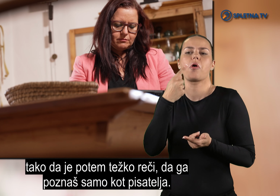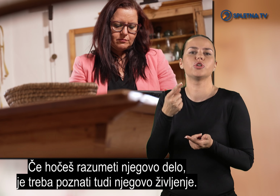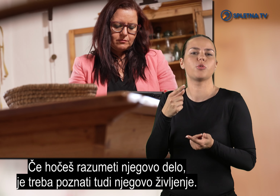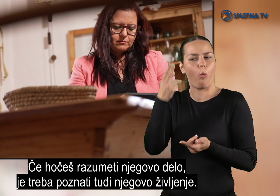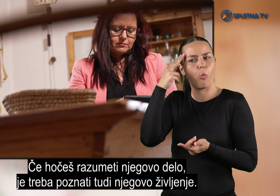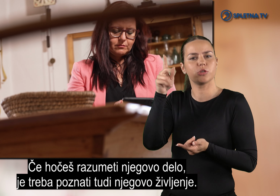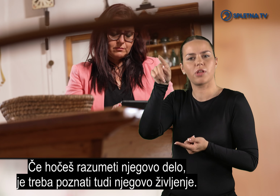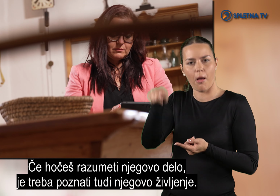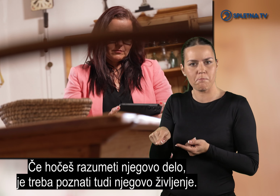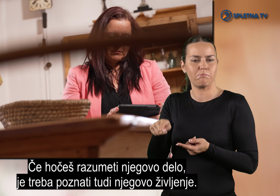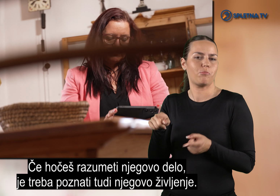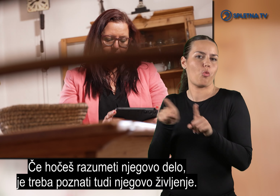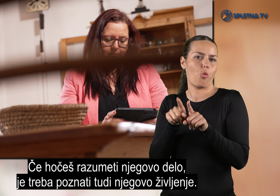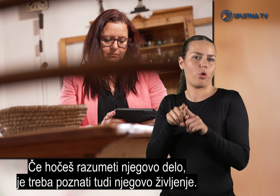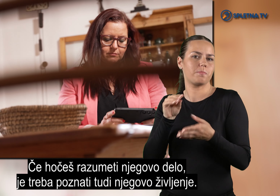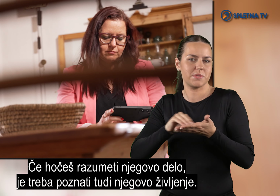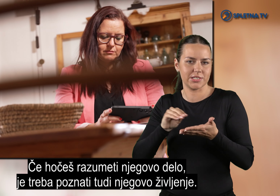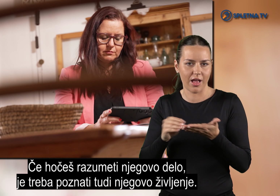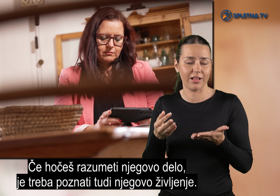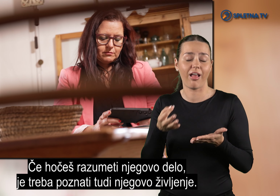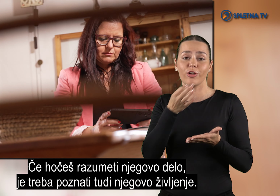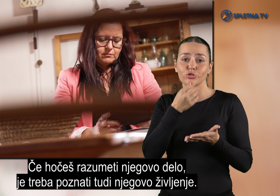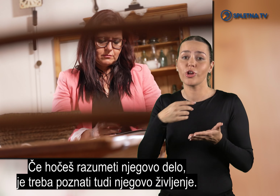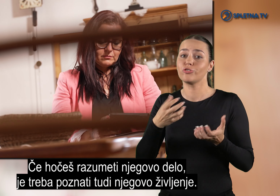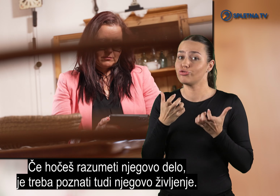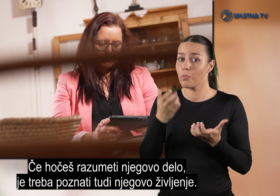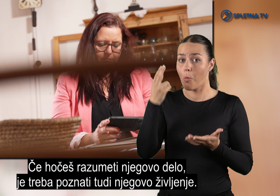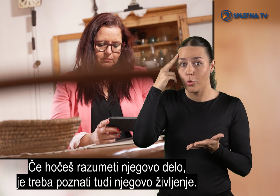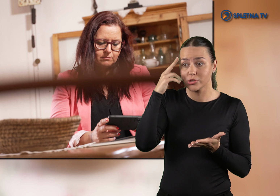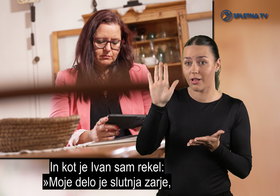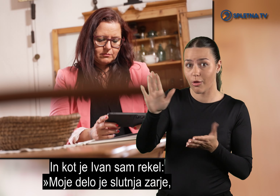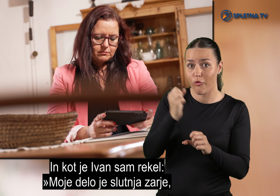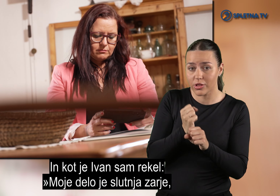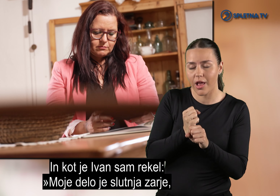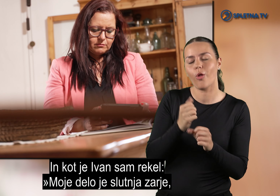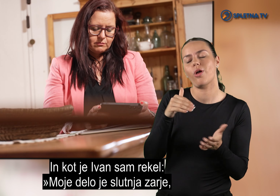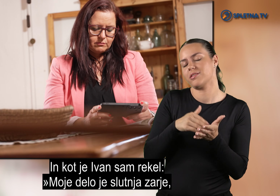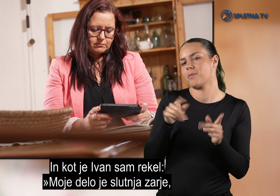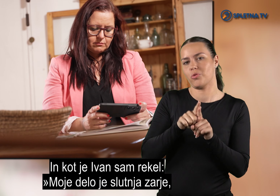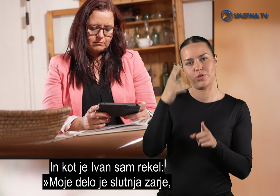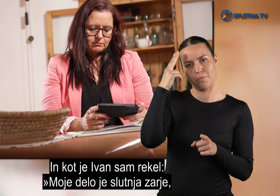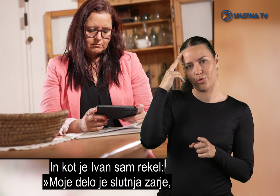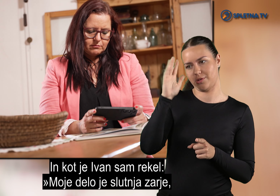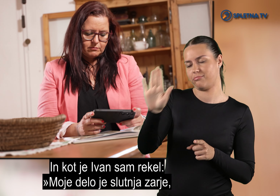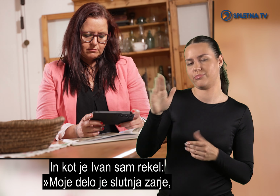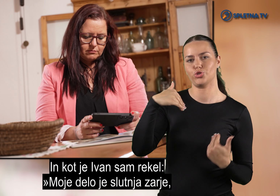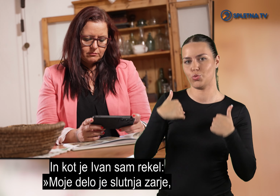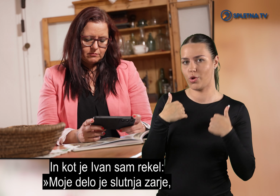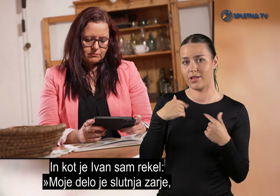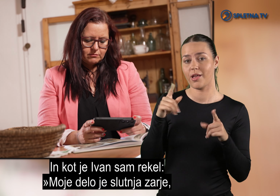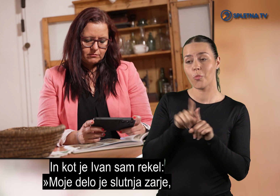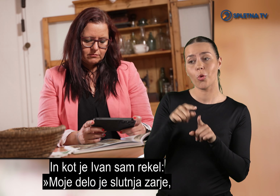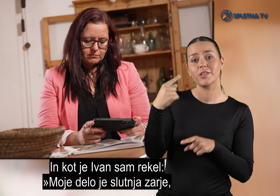hočeš razumeti njegovo delo, je treba poznati tudi njegovo življenje. In kot je Ivan sam rekel, moje delo je slutnja